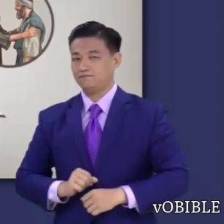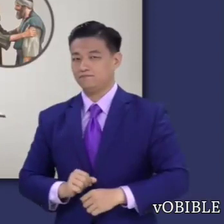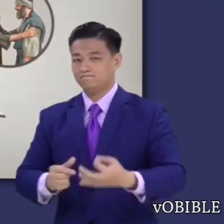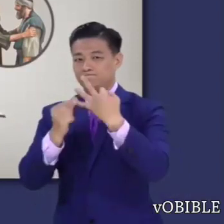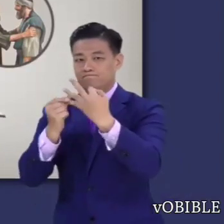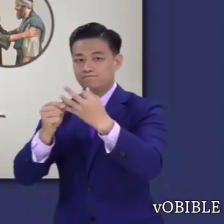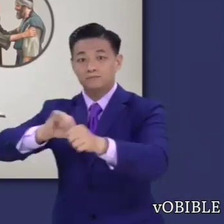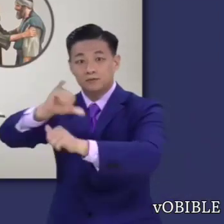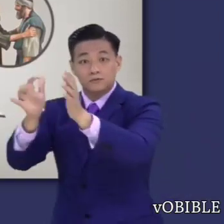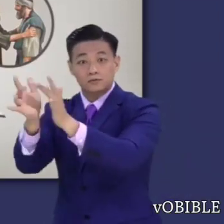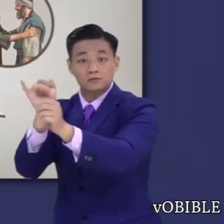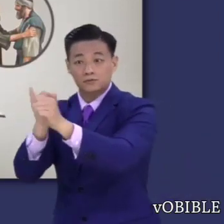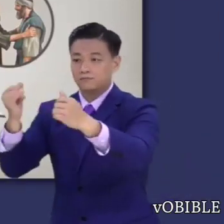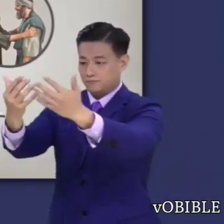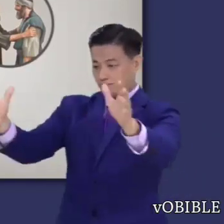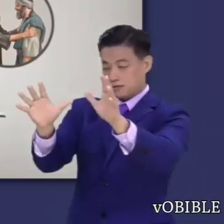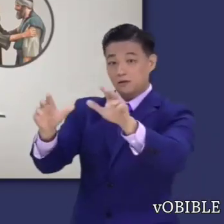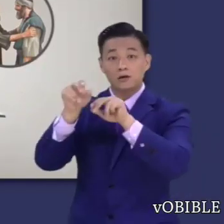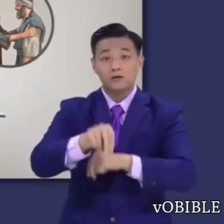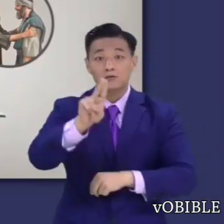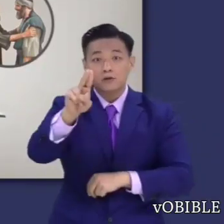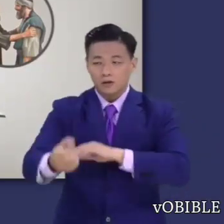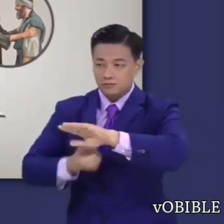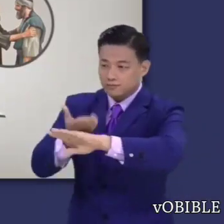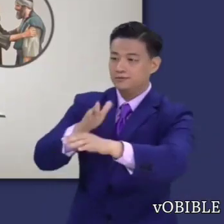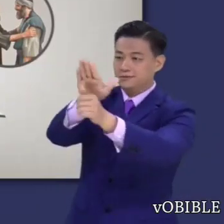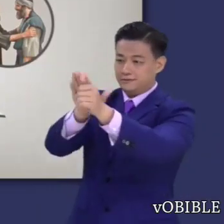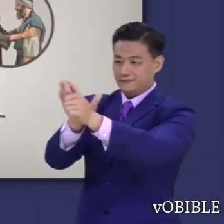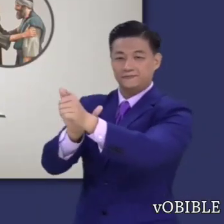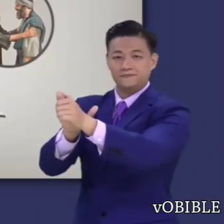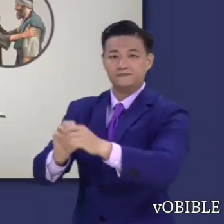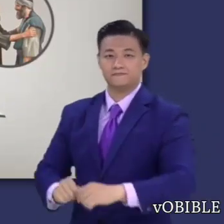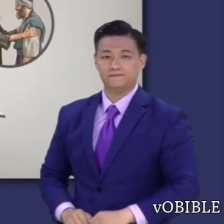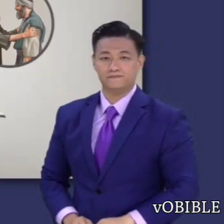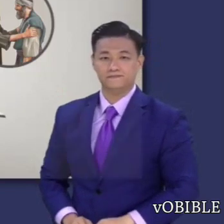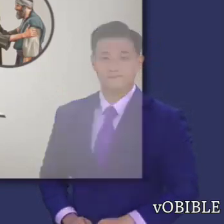约翰对跟他一同承受上帝王国的弟兄有多么深切的爱。